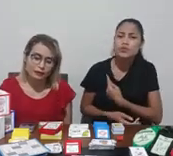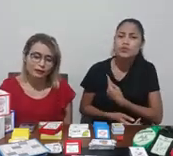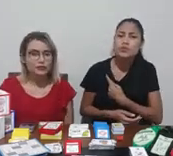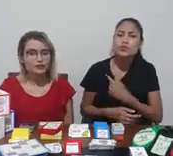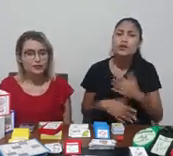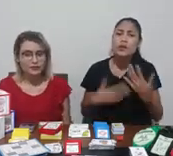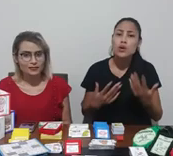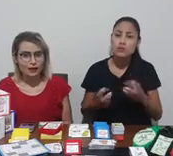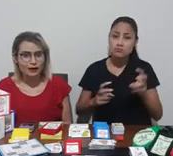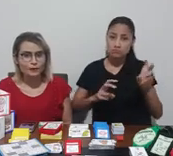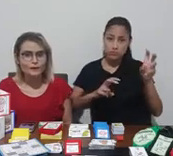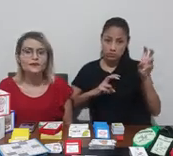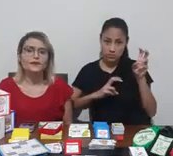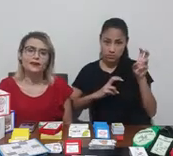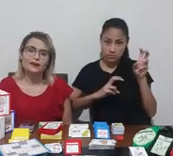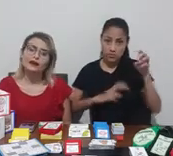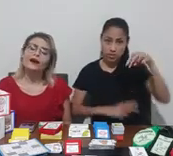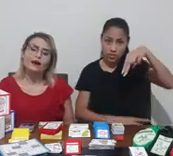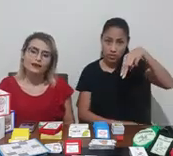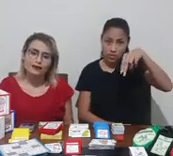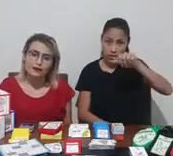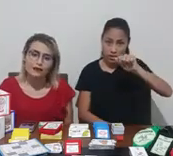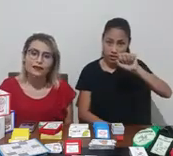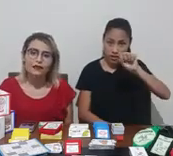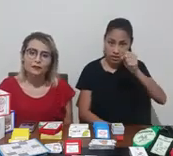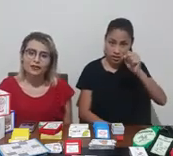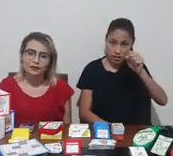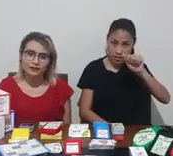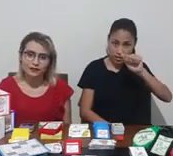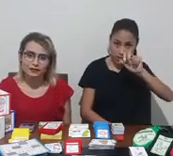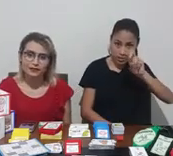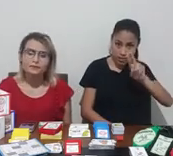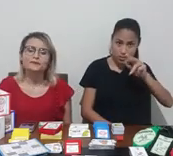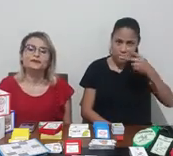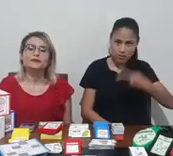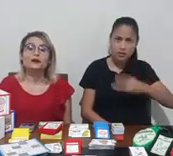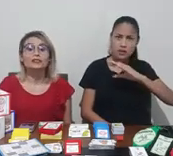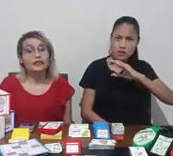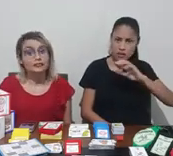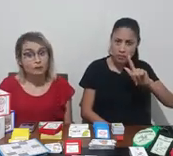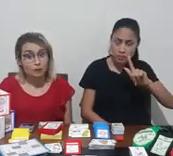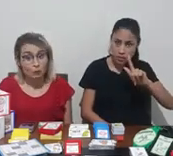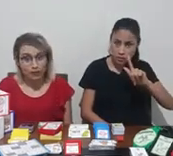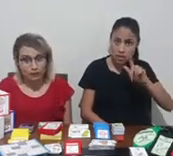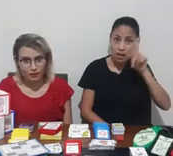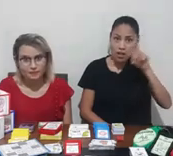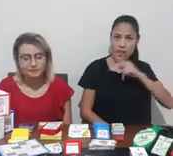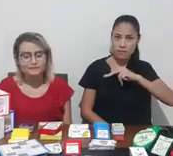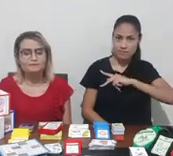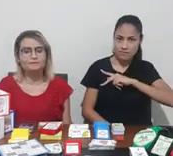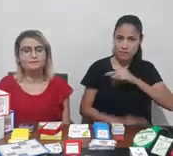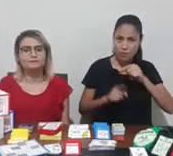na Maurício Nassau, né? Aqui em Campina Grande, na unidade da